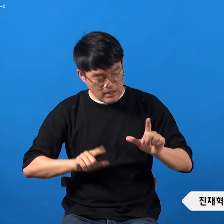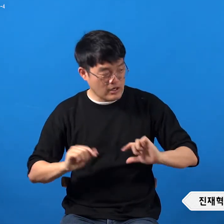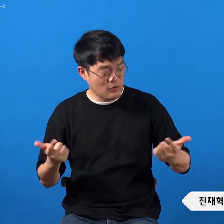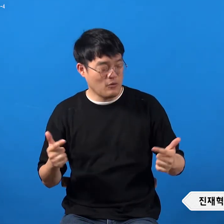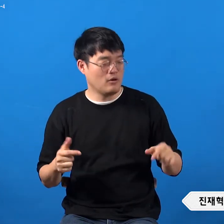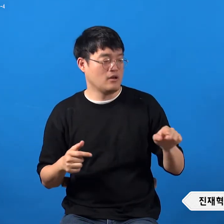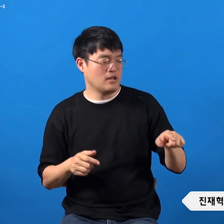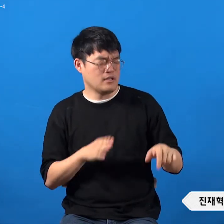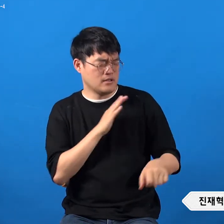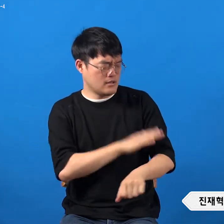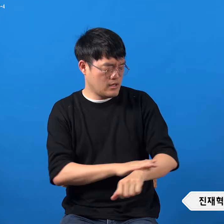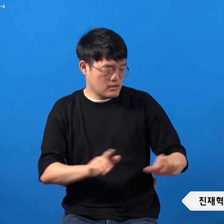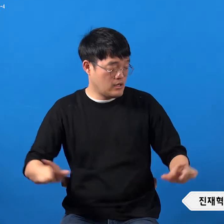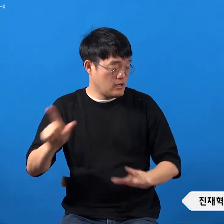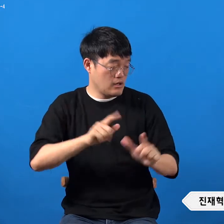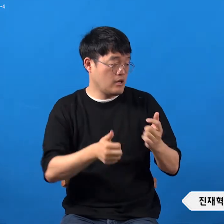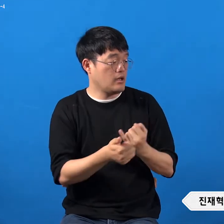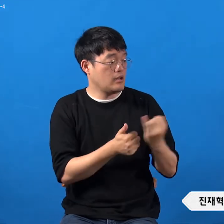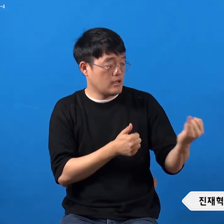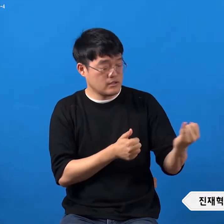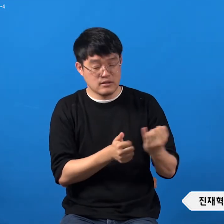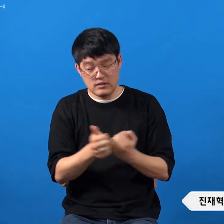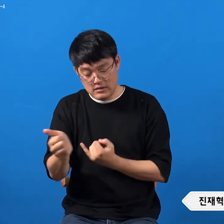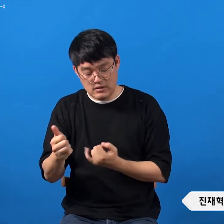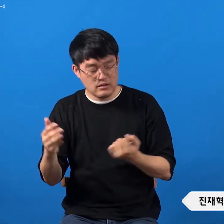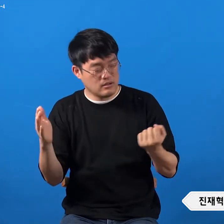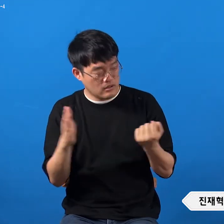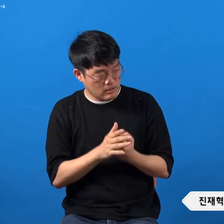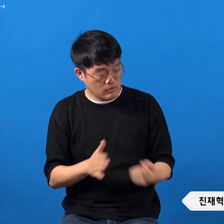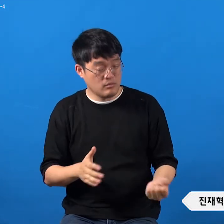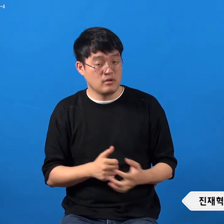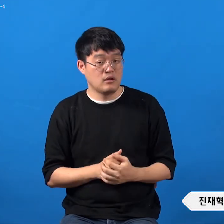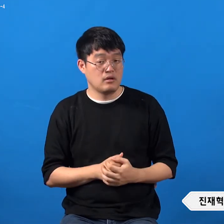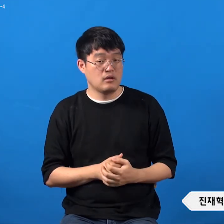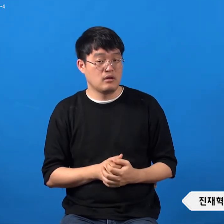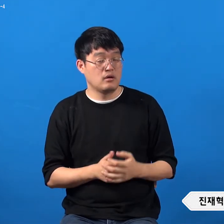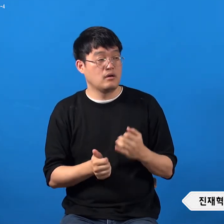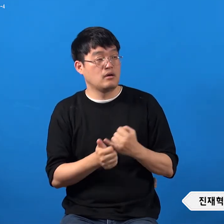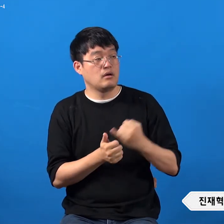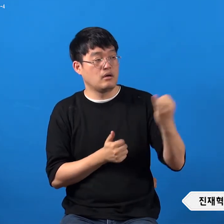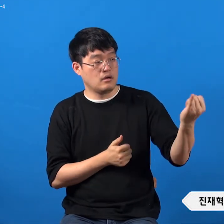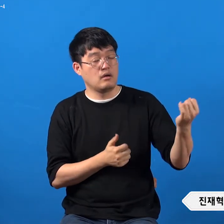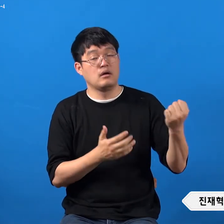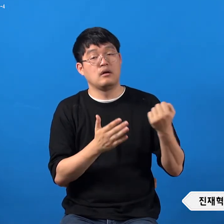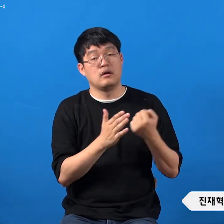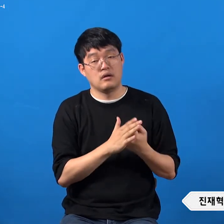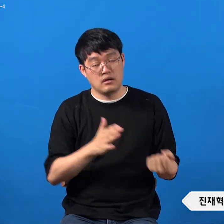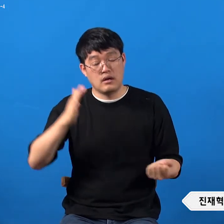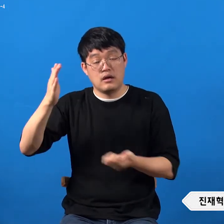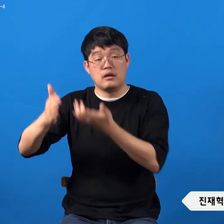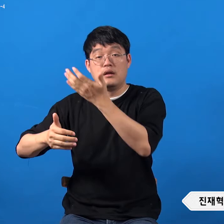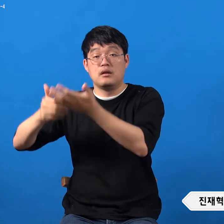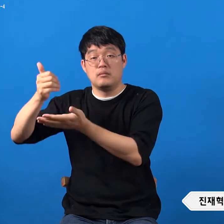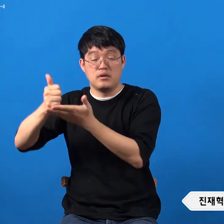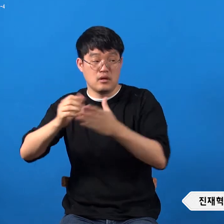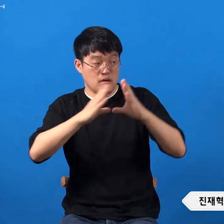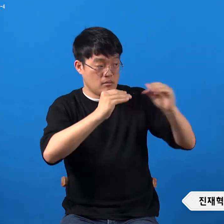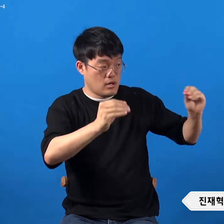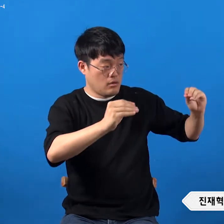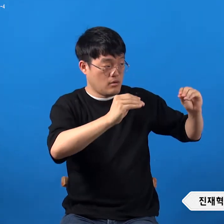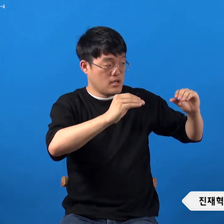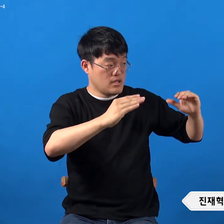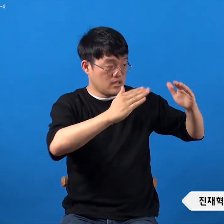있는 것, 당신 영고 때문입니다. 사라의 영고로 하나님께서 바로의